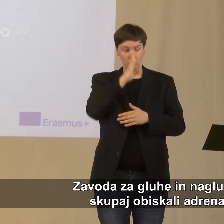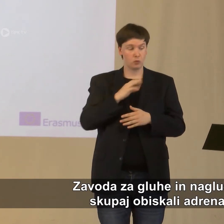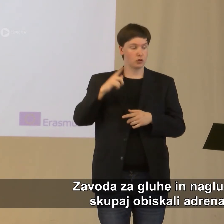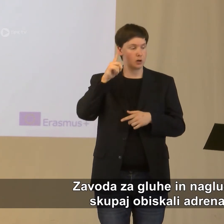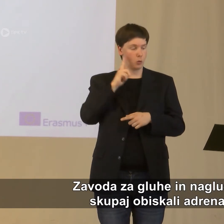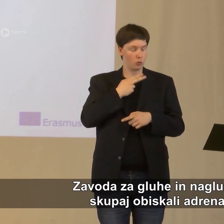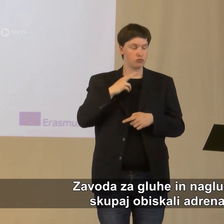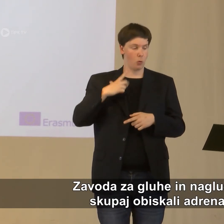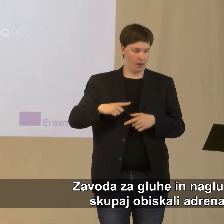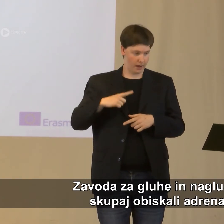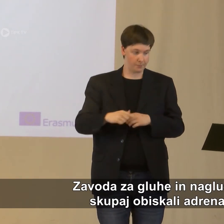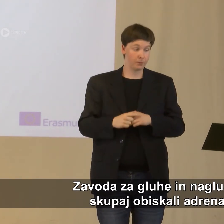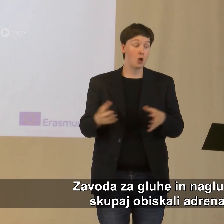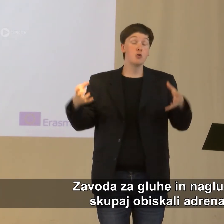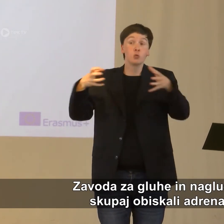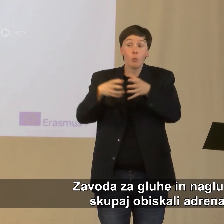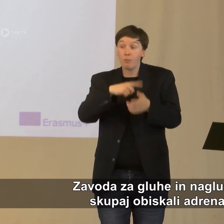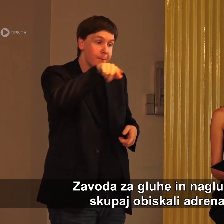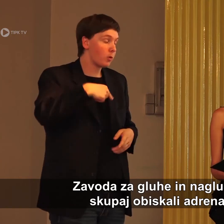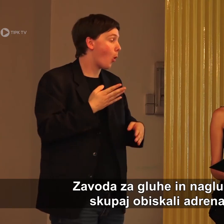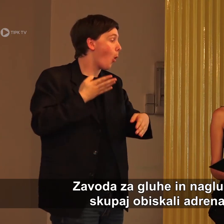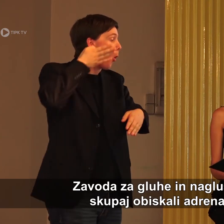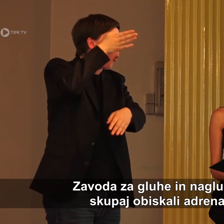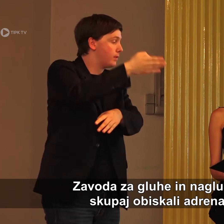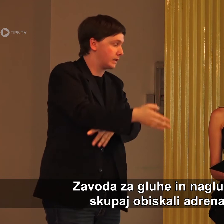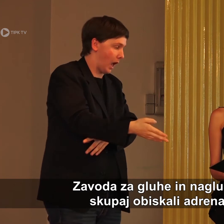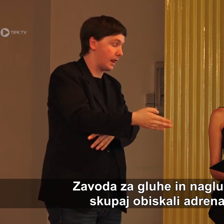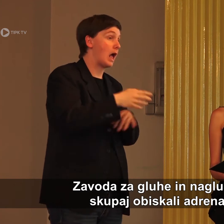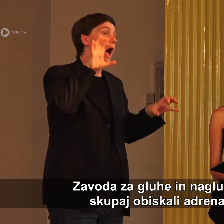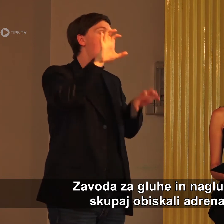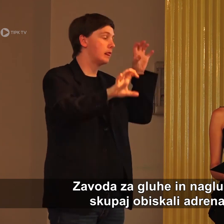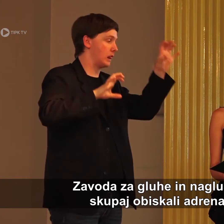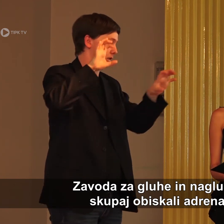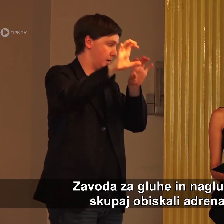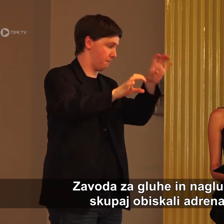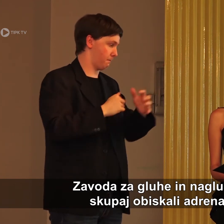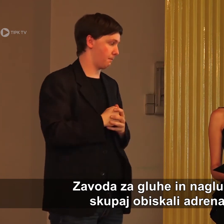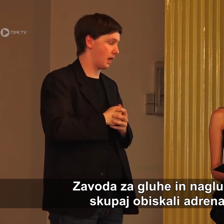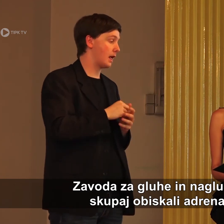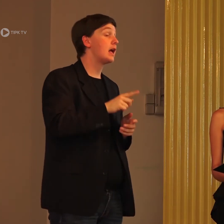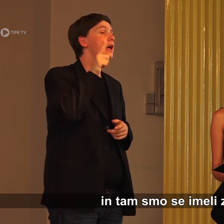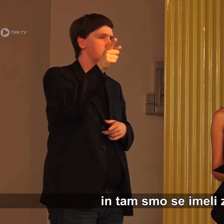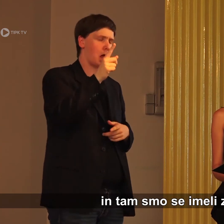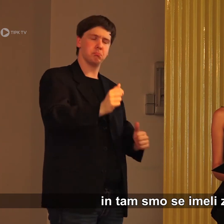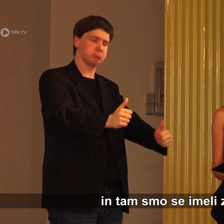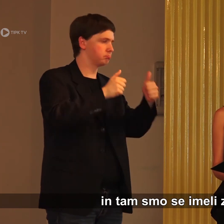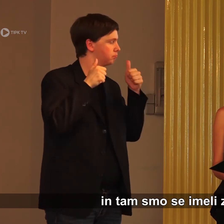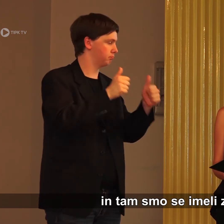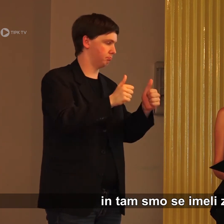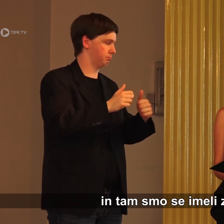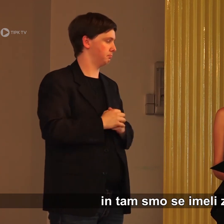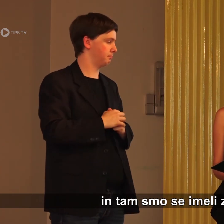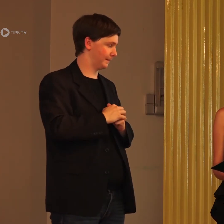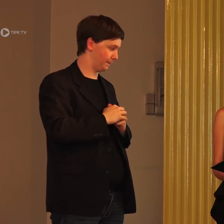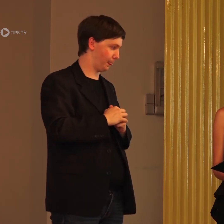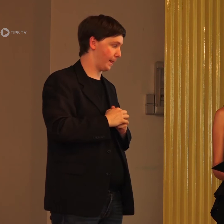Zavoda za gluhe in naglušne Ljubljana skupaj obiskali Adrenalinski park in tam smo